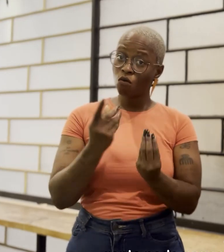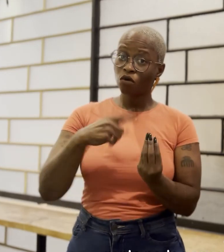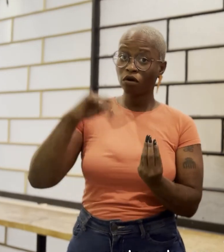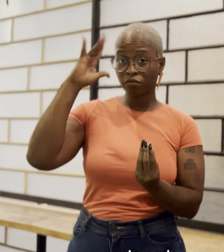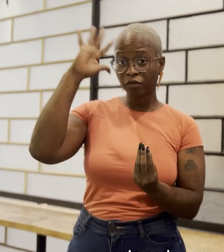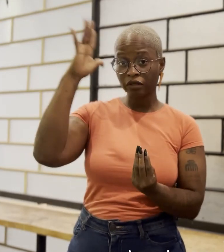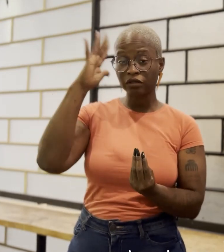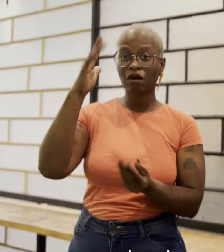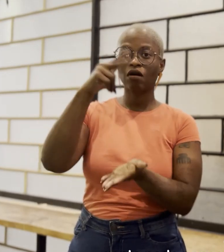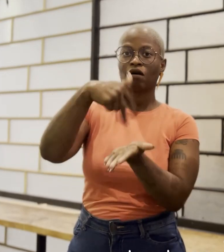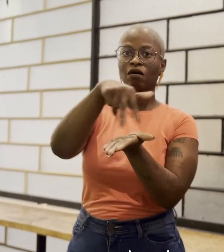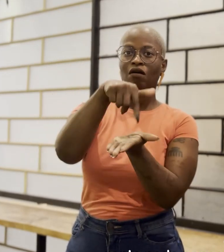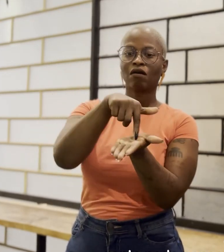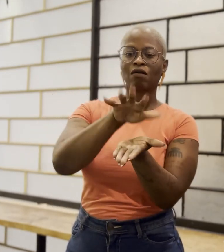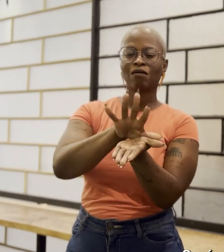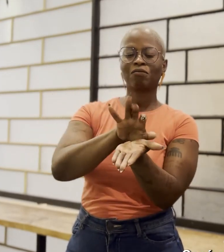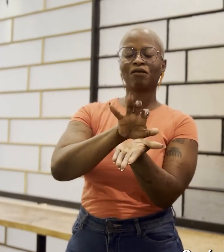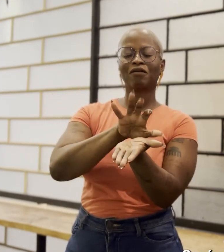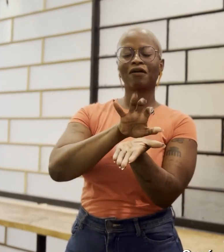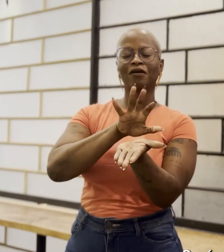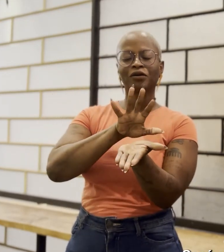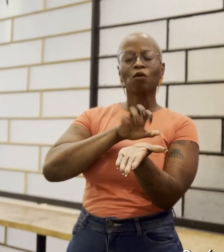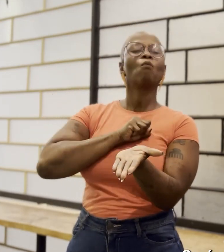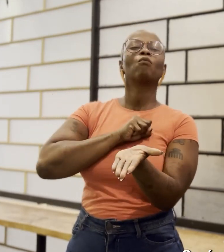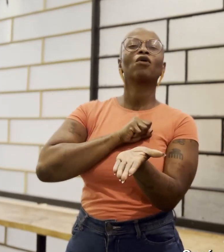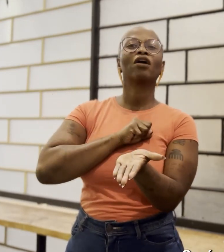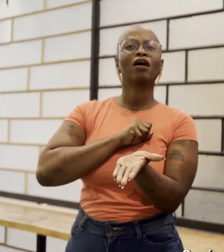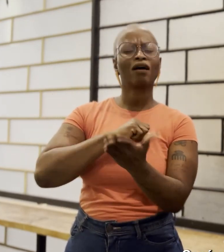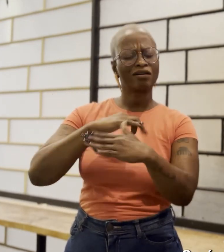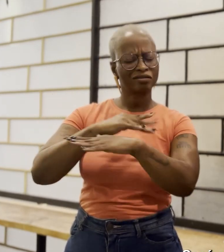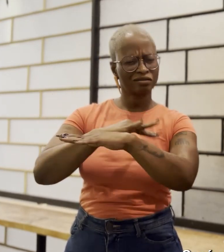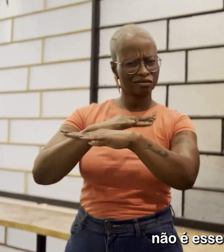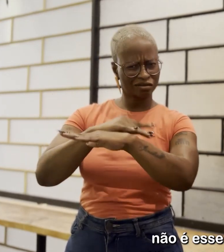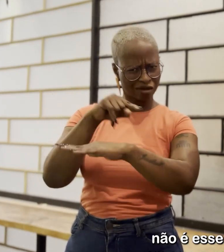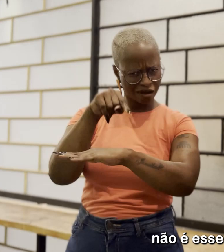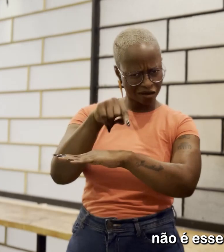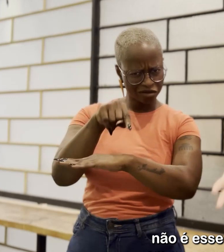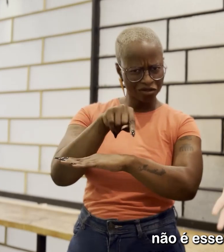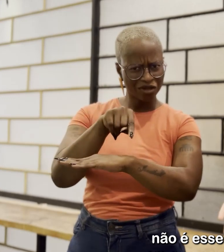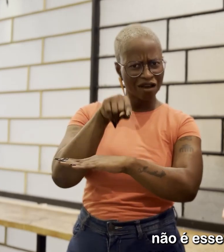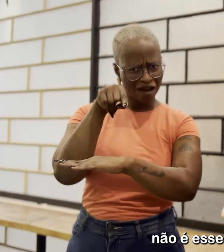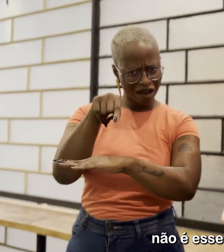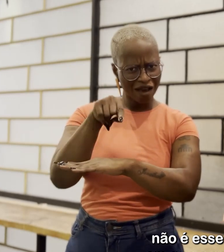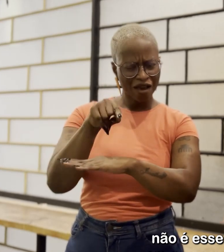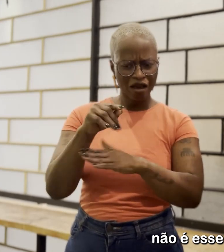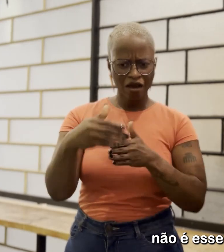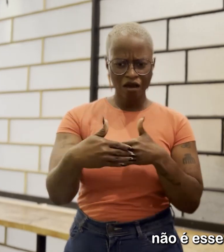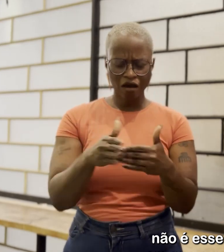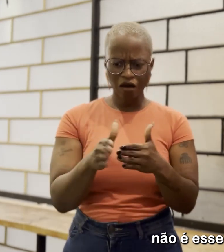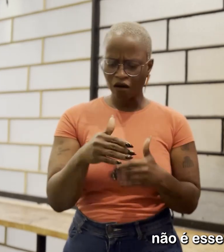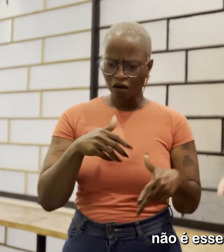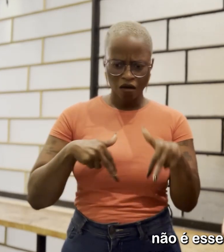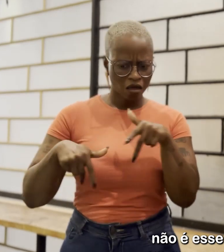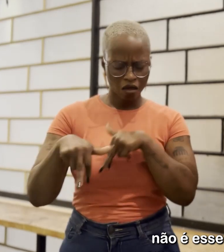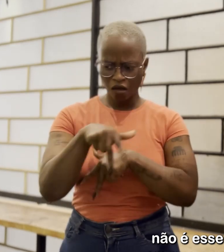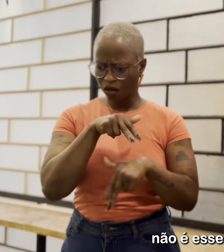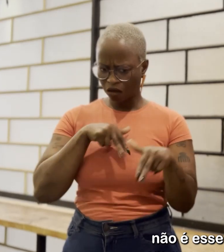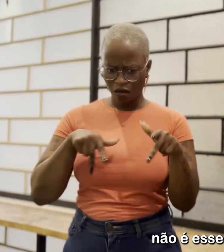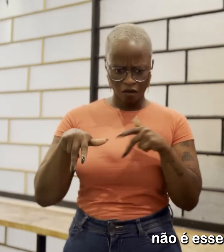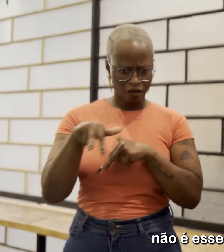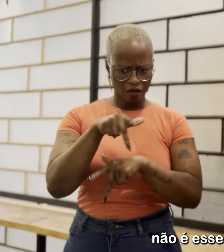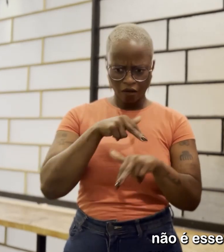isso através da dança. Será que a cidade não é esse grande labirinto em que a gente se encontra?